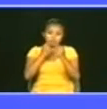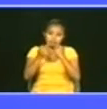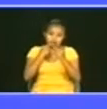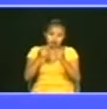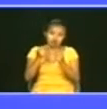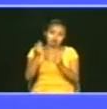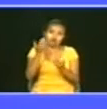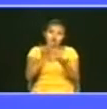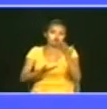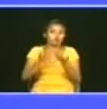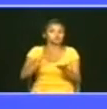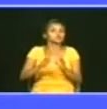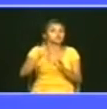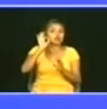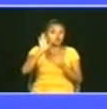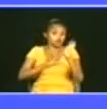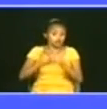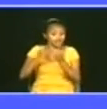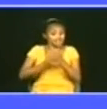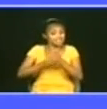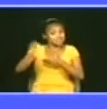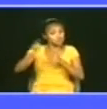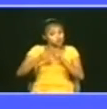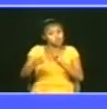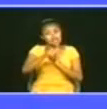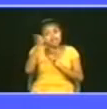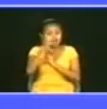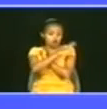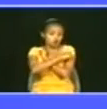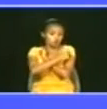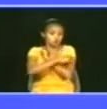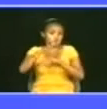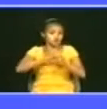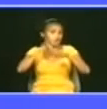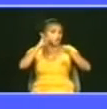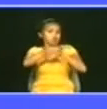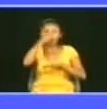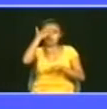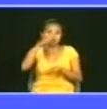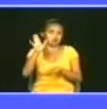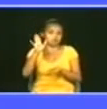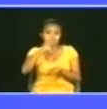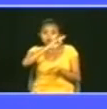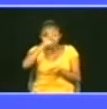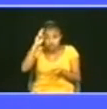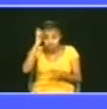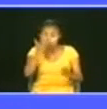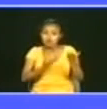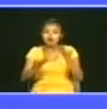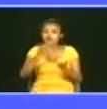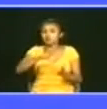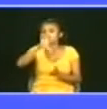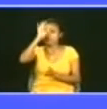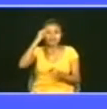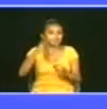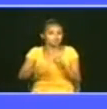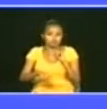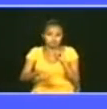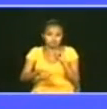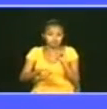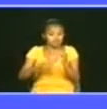አገልግሎቱን የሚያደርጉት እኛንም ከዛ ውጪ ግን ሌላው ሆስፒታል ላይ ሪፈር አድርገን አናቀ ምክንያቱም አገልግሎቱን ስለማያገኙ ማለት